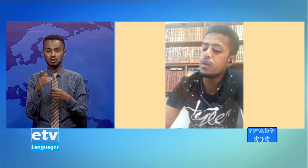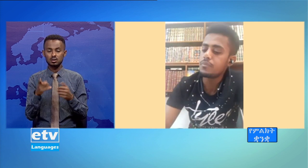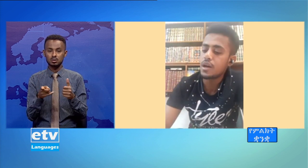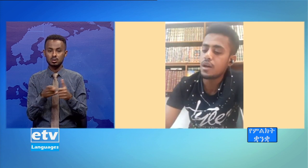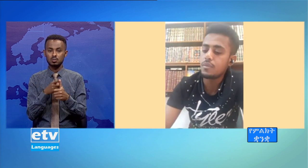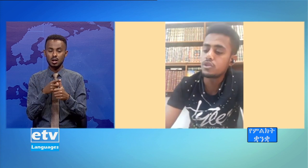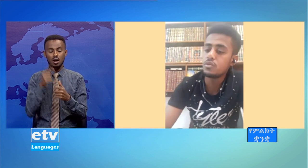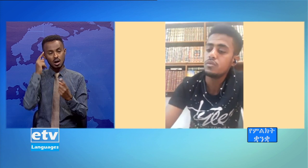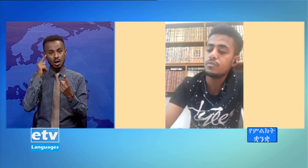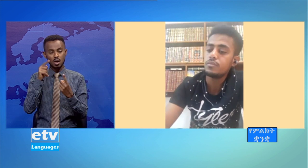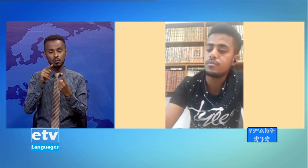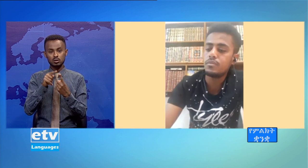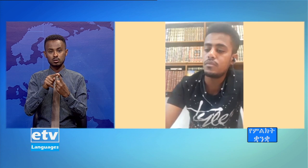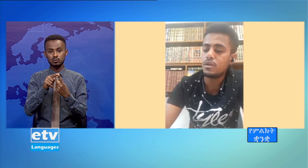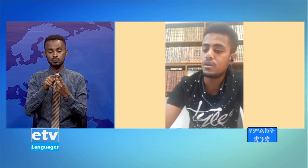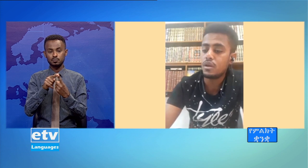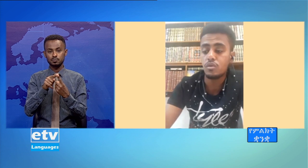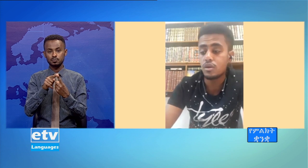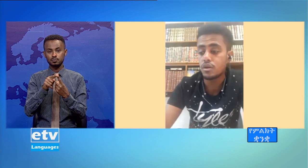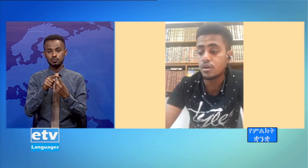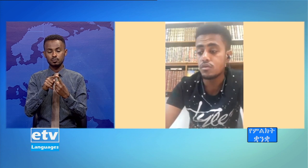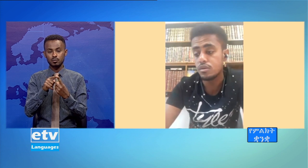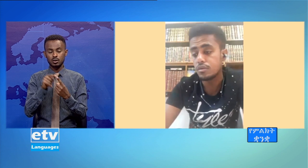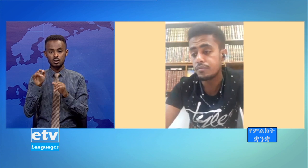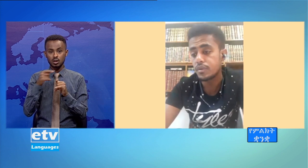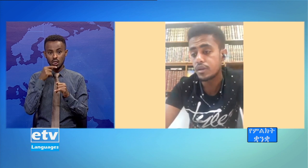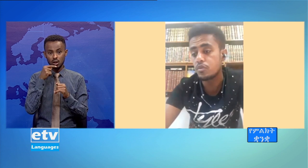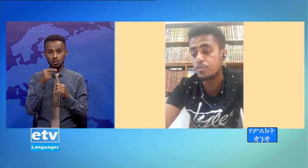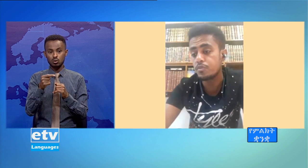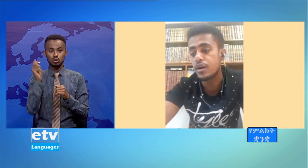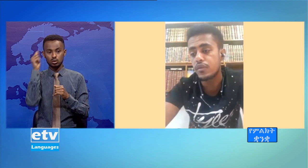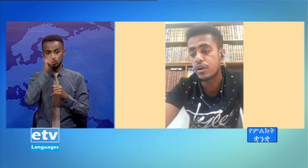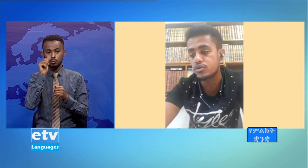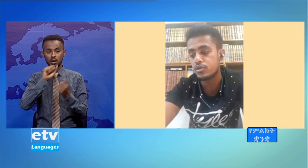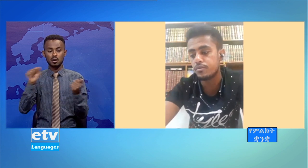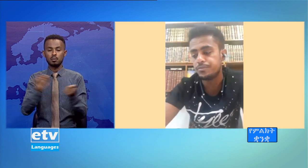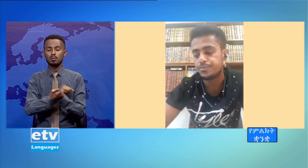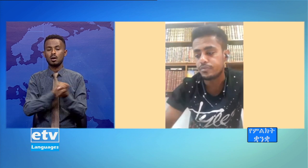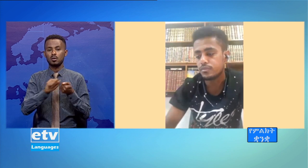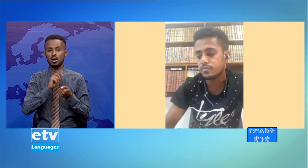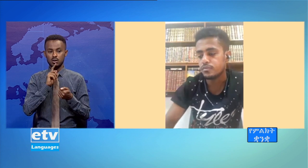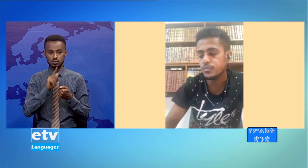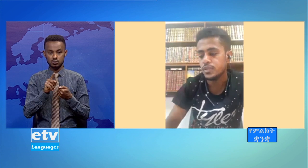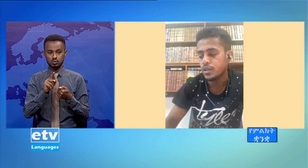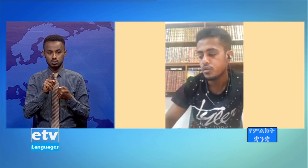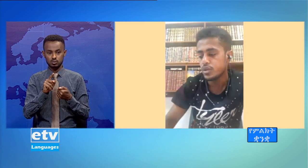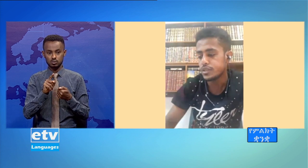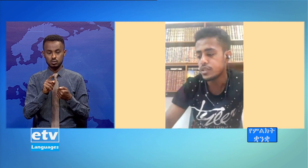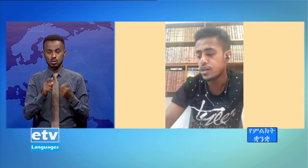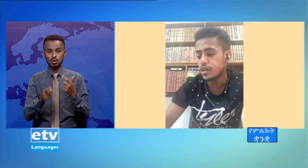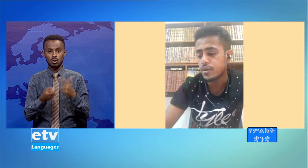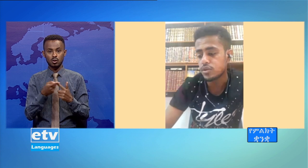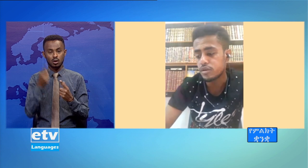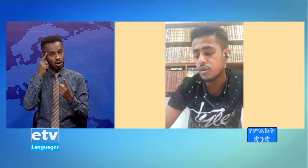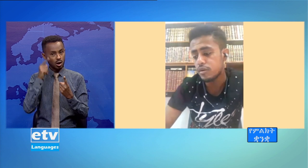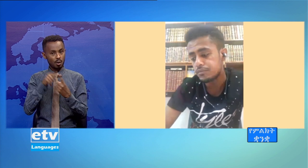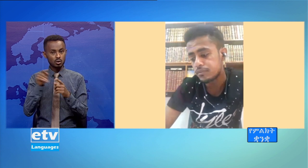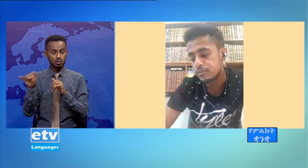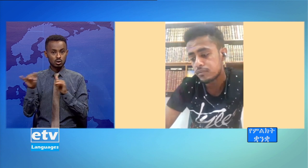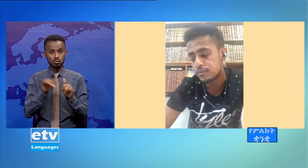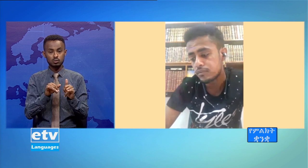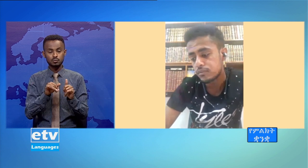የመጀመሪያ አላማቸው ያው እንደነገርኩ ኢትዮጵያ ማፈራረስ ነው። ሁለተኛ አላማቸው ደግሞ